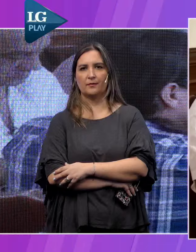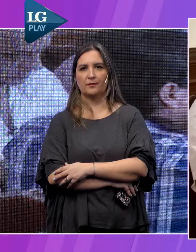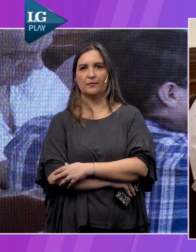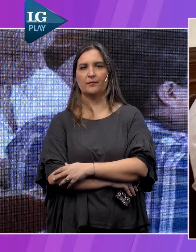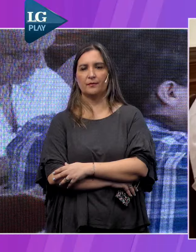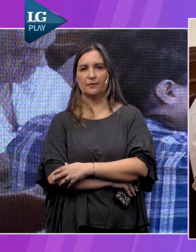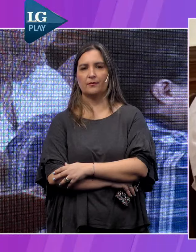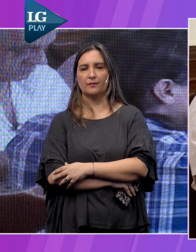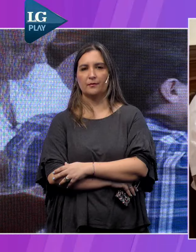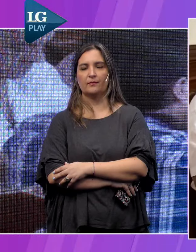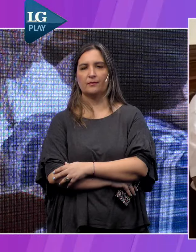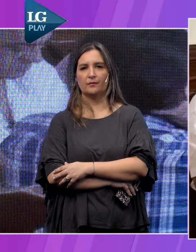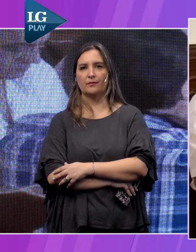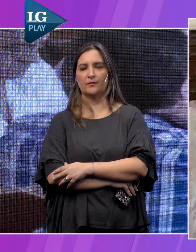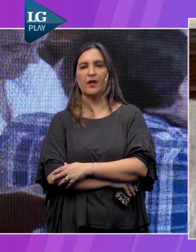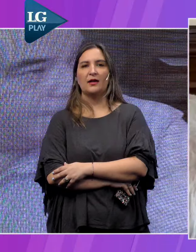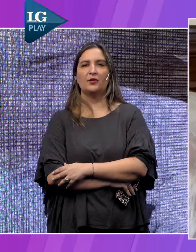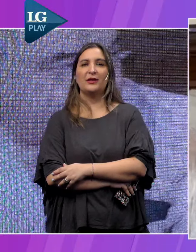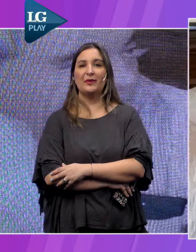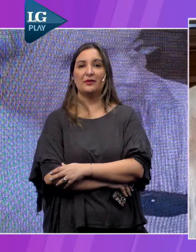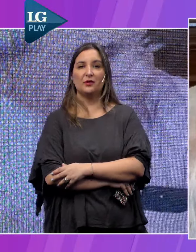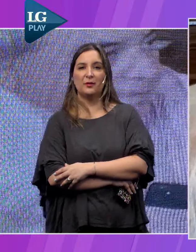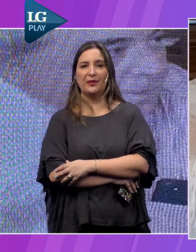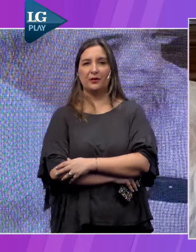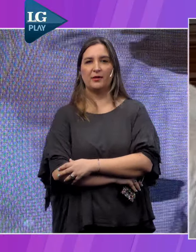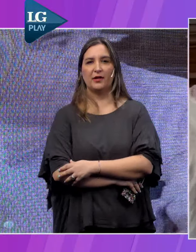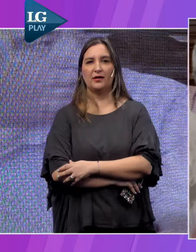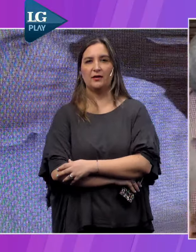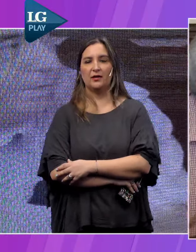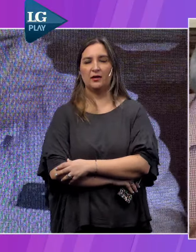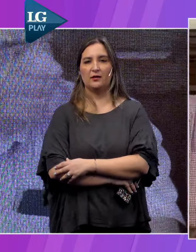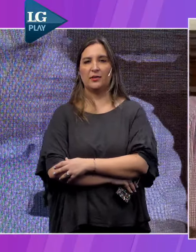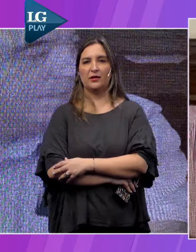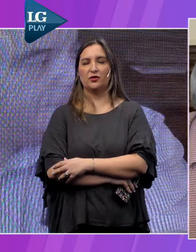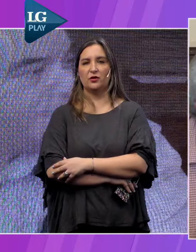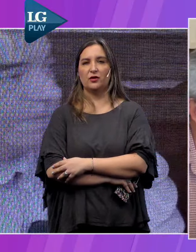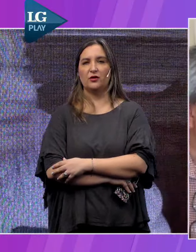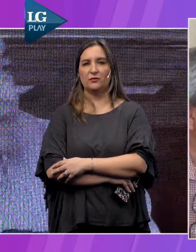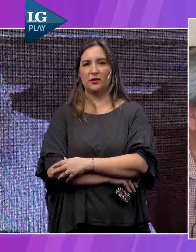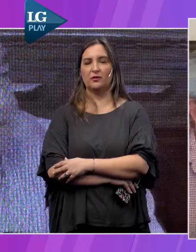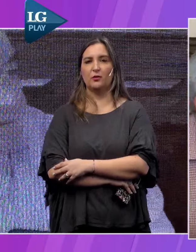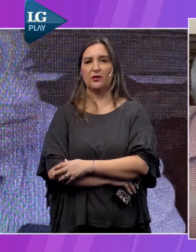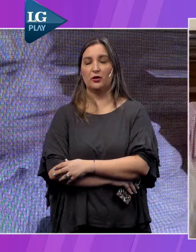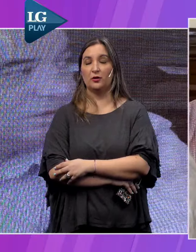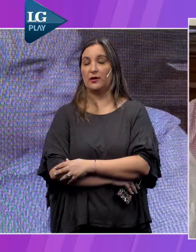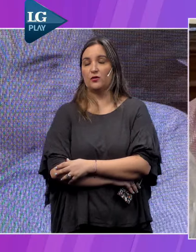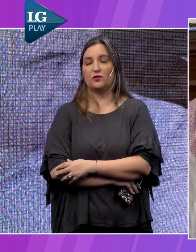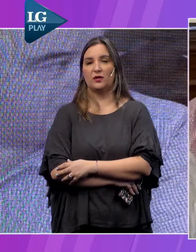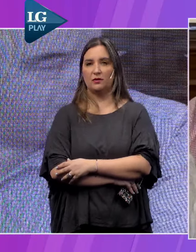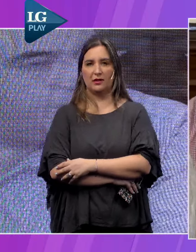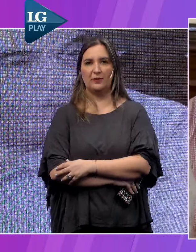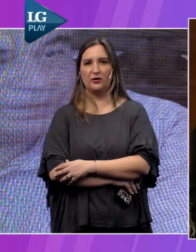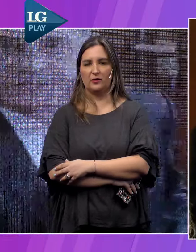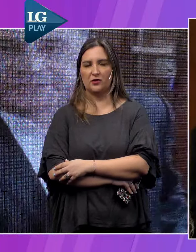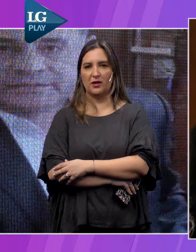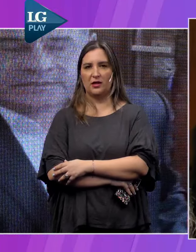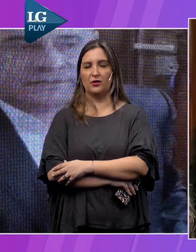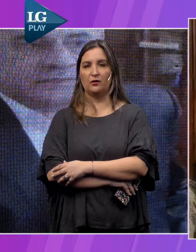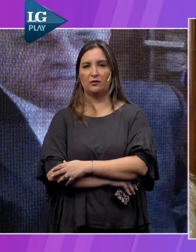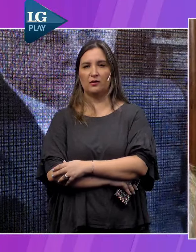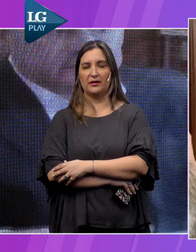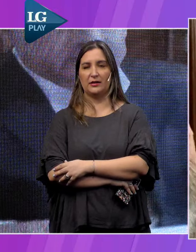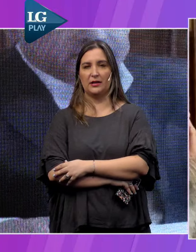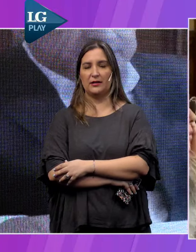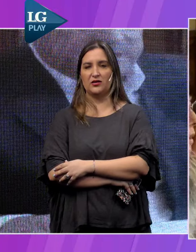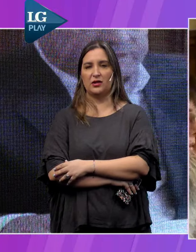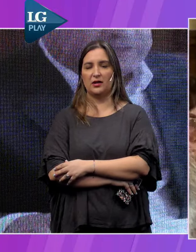única vez. No están previstos despidos, ¿verdad, ministro? Digo, teniendo en cuenta lo que viene sucediendo en el ámbito nacional, ¿no? Con